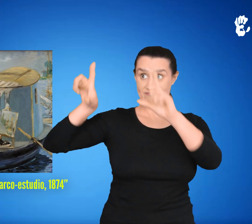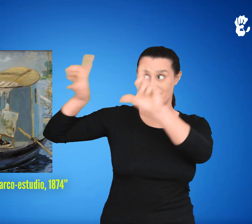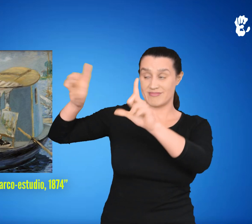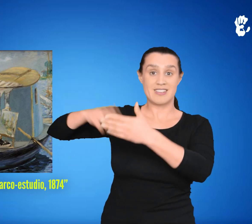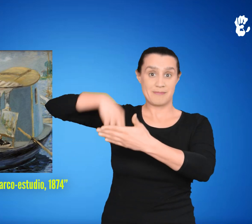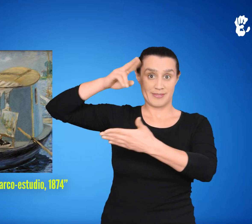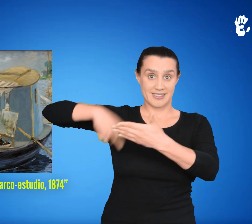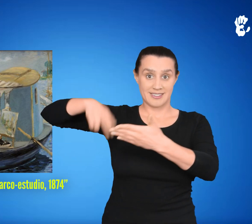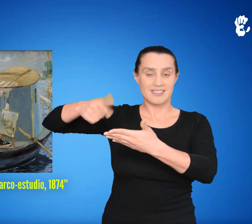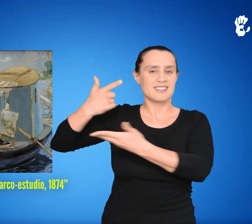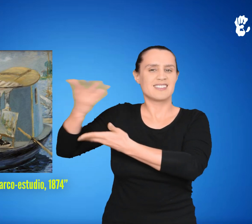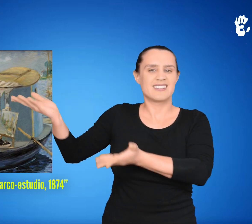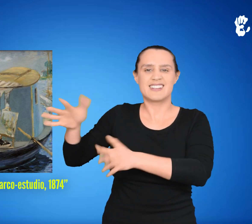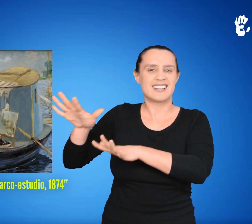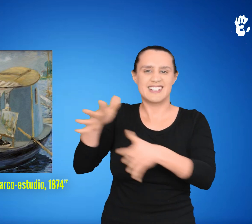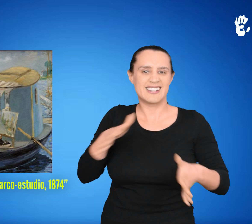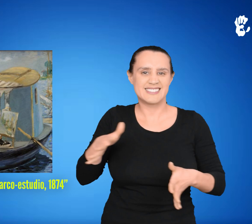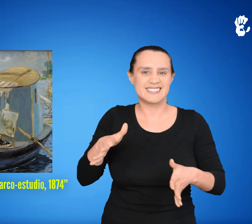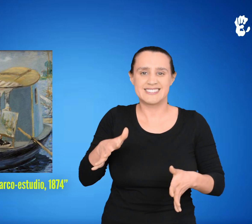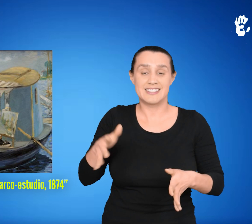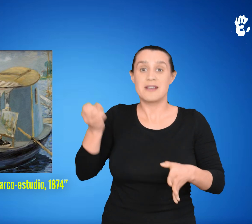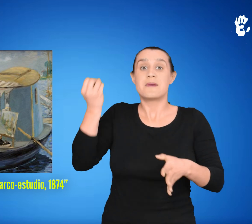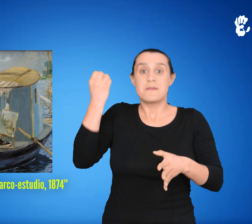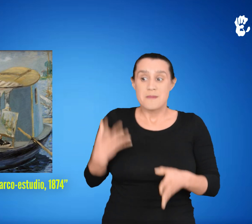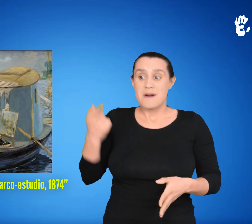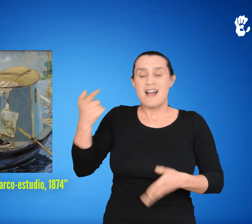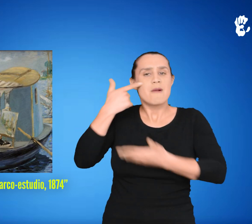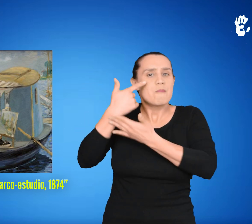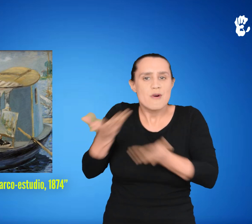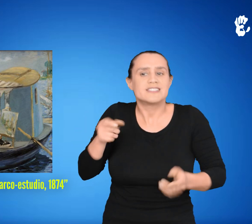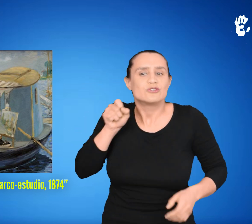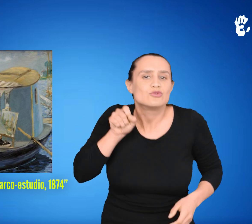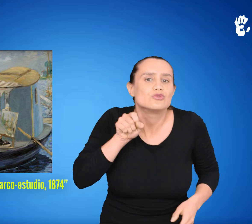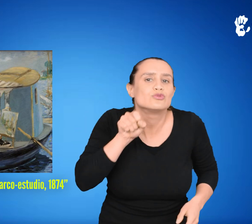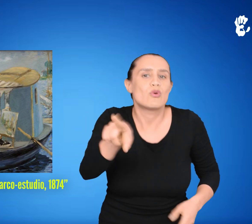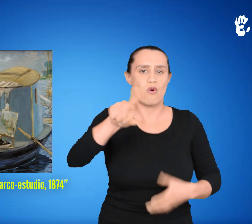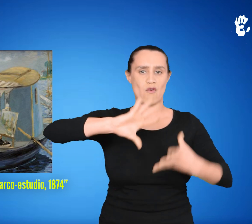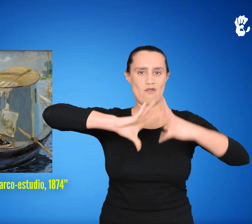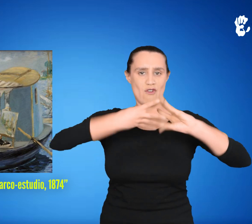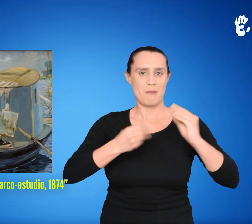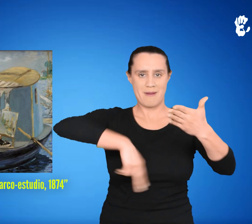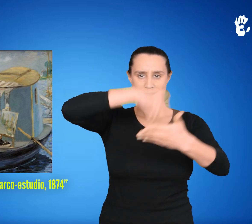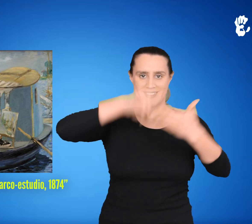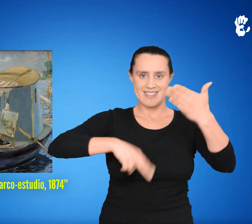1874 este retrato constituye al propio tiempo un ejercicio según la nueva modalidad que defendía